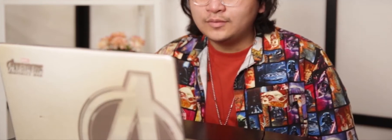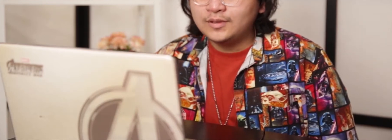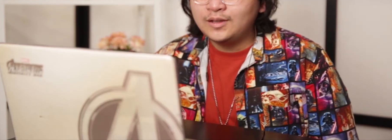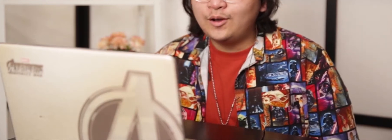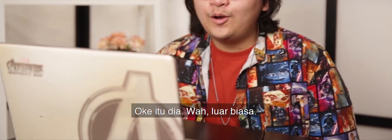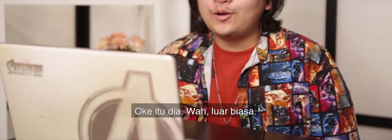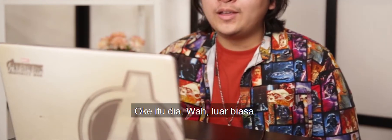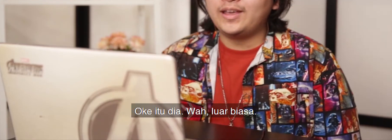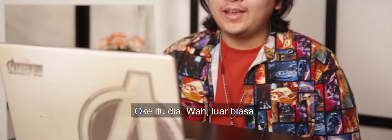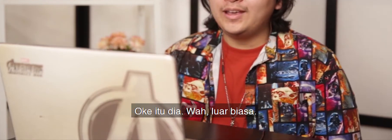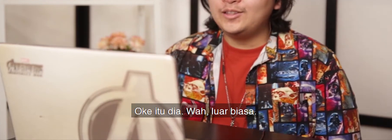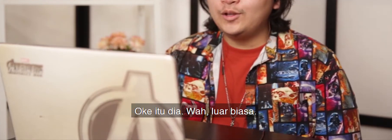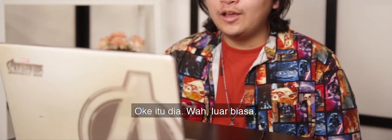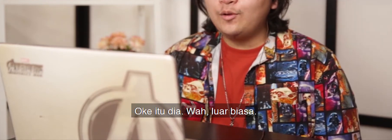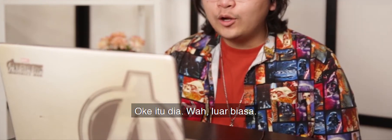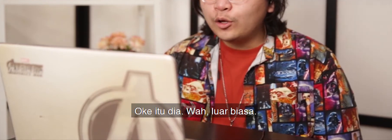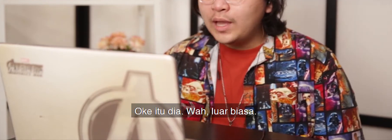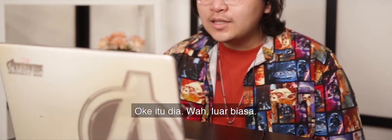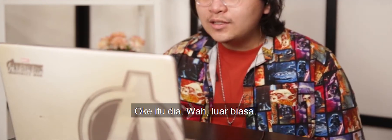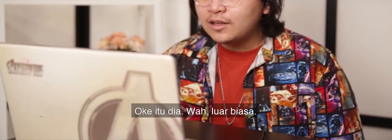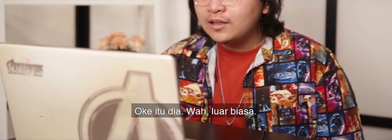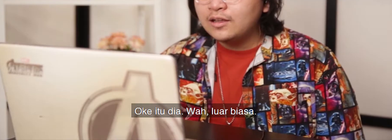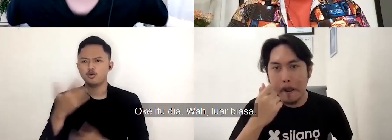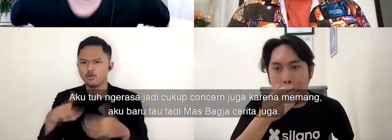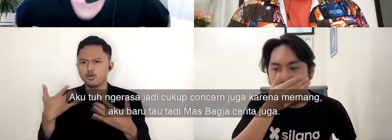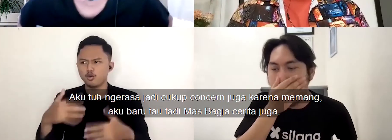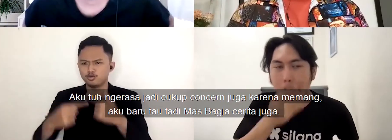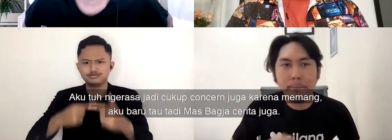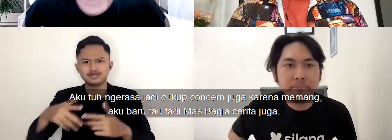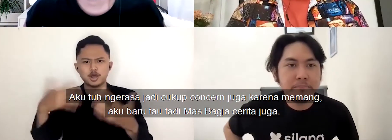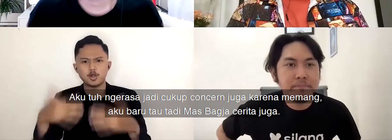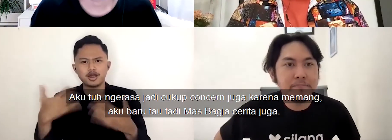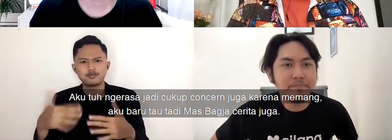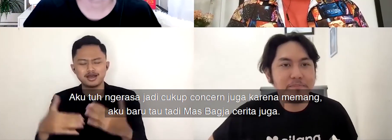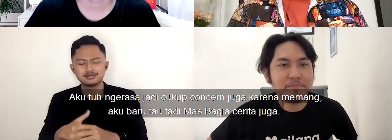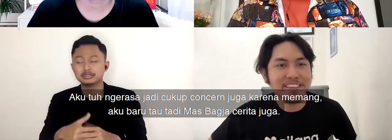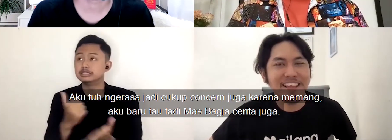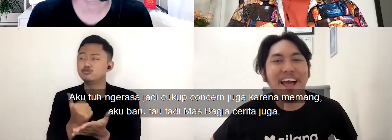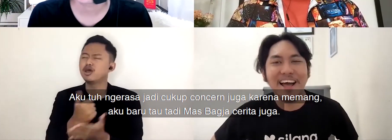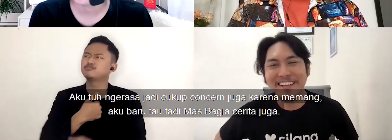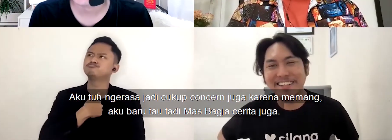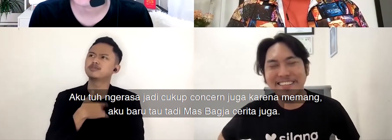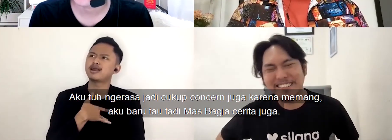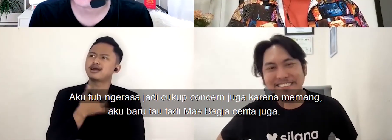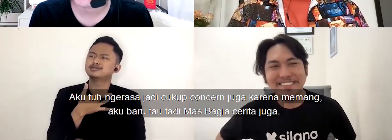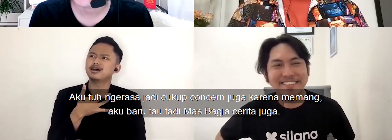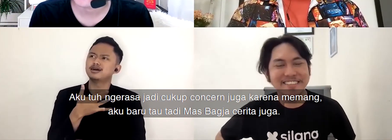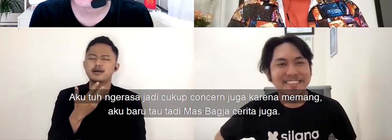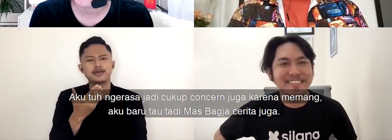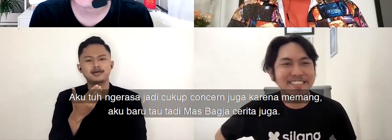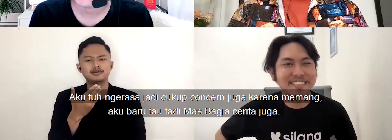hai oke itu dia wah Luar biasa ini Pak Oh Aku tuh merasa jadi cukup